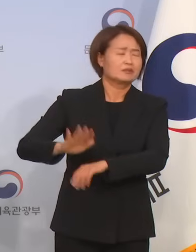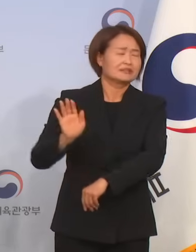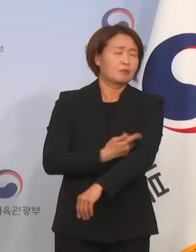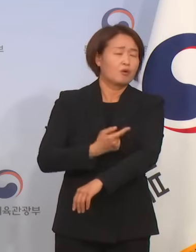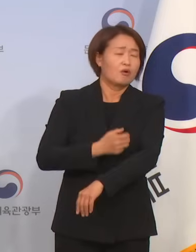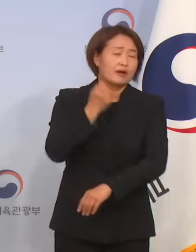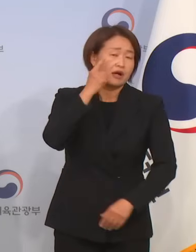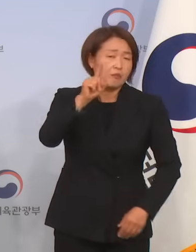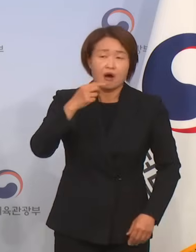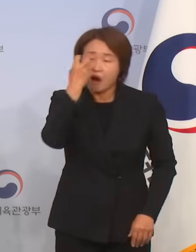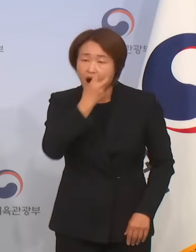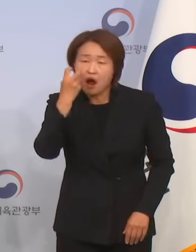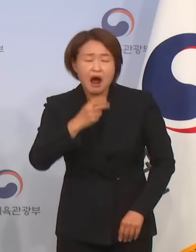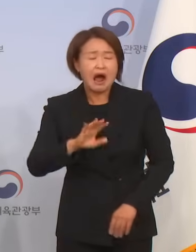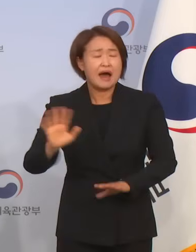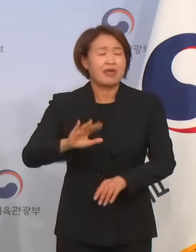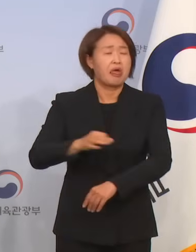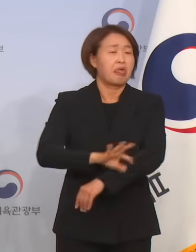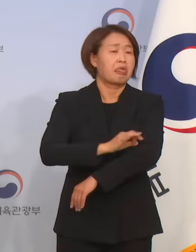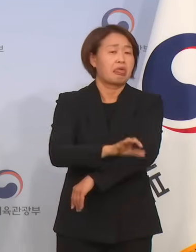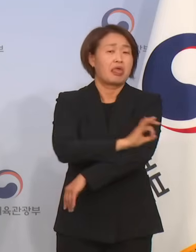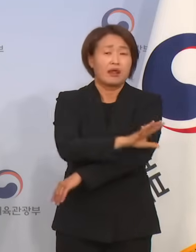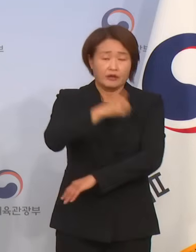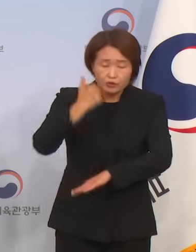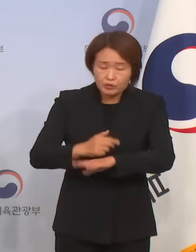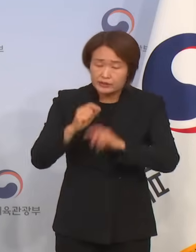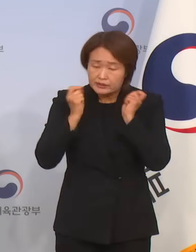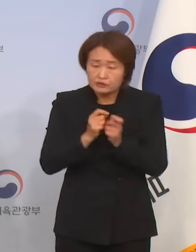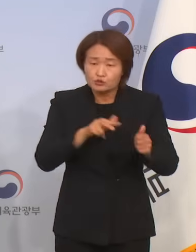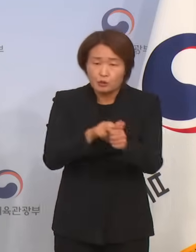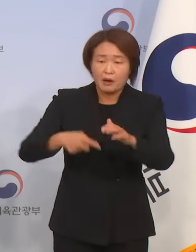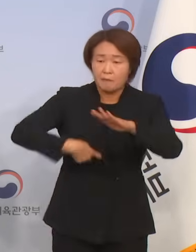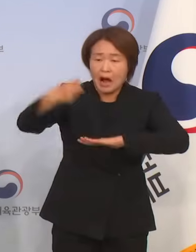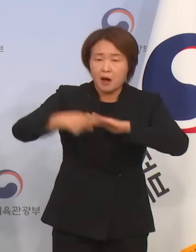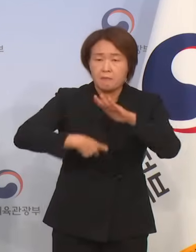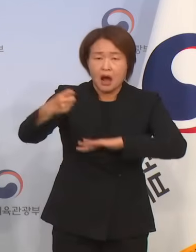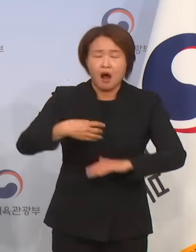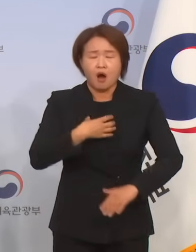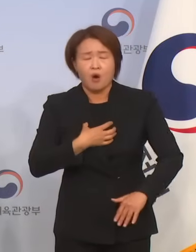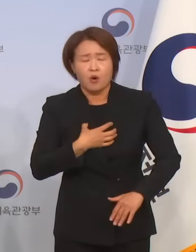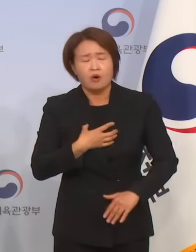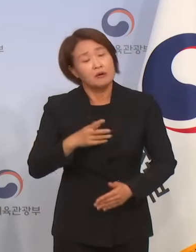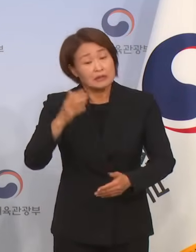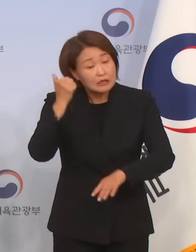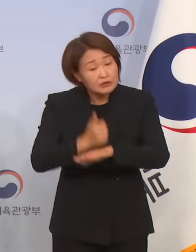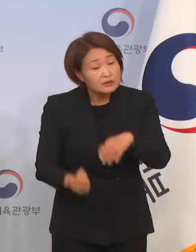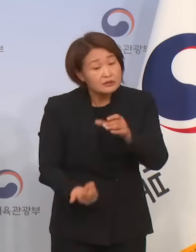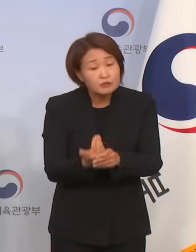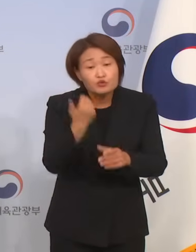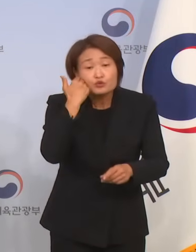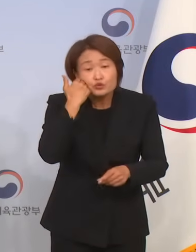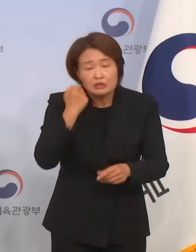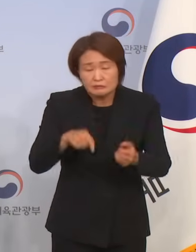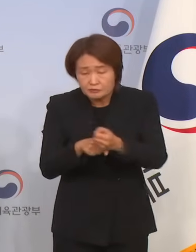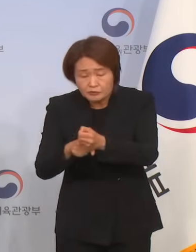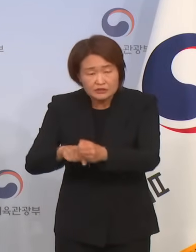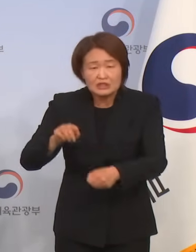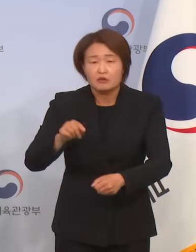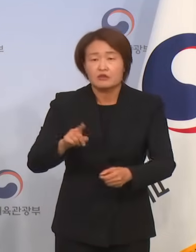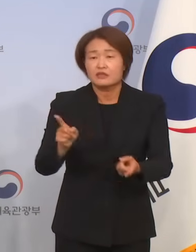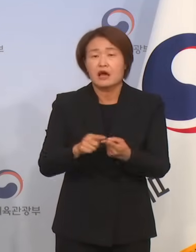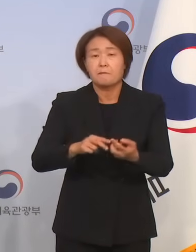1회 이상의 점검도 하지 않는 등 개인정보 유출 등 침해사고 발생 시 책임 추적성을 확보하지 못하는